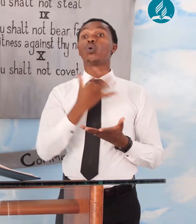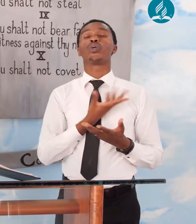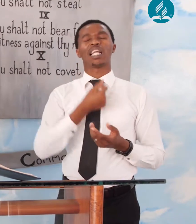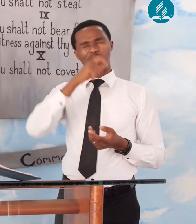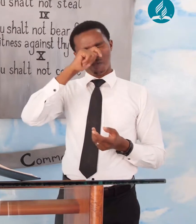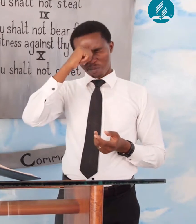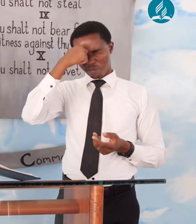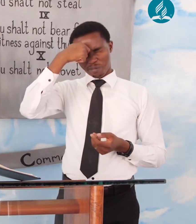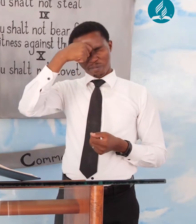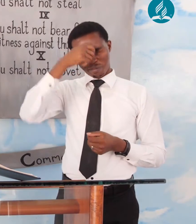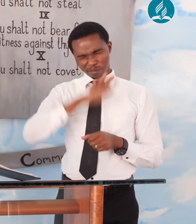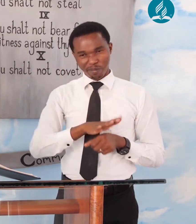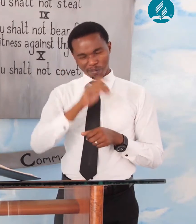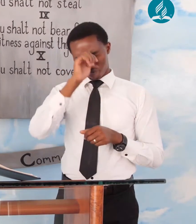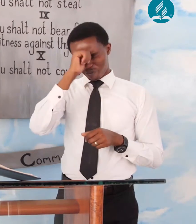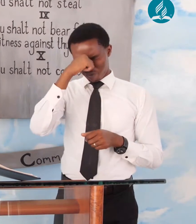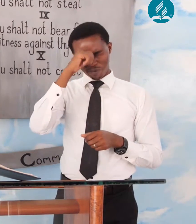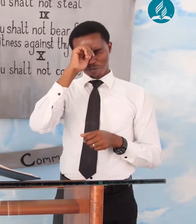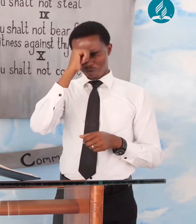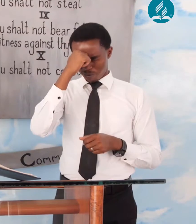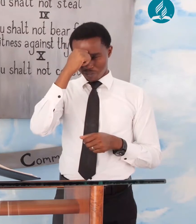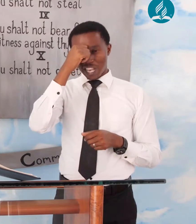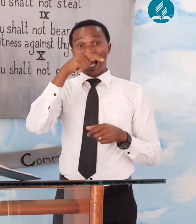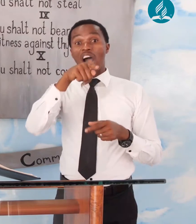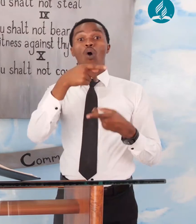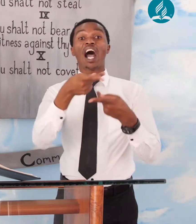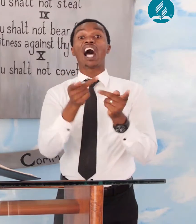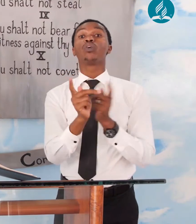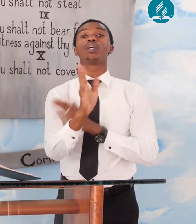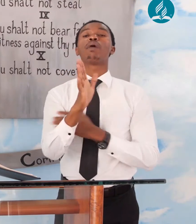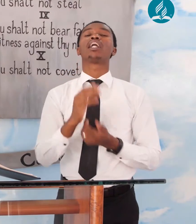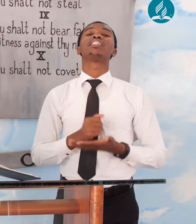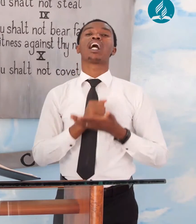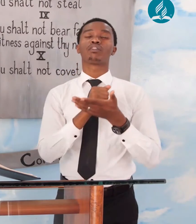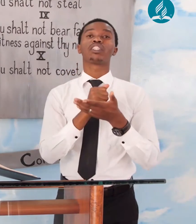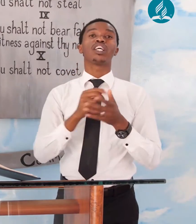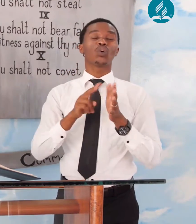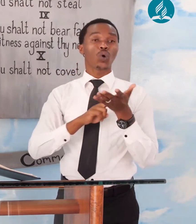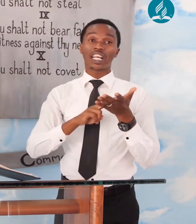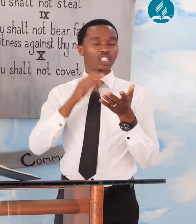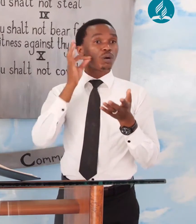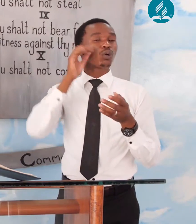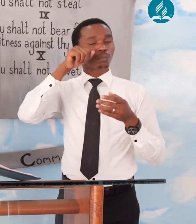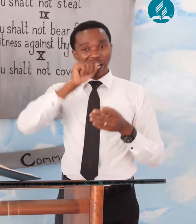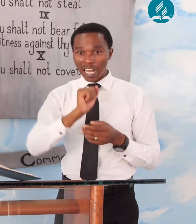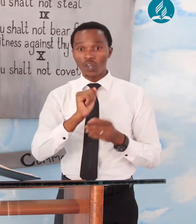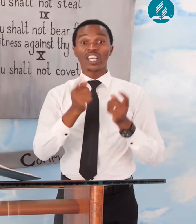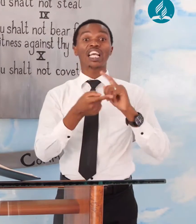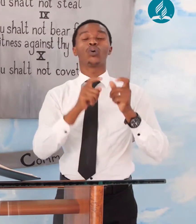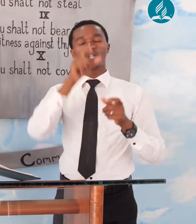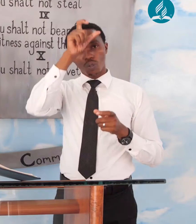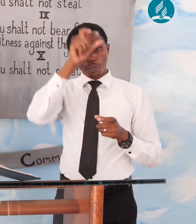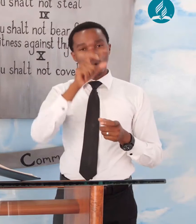umunyaburakari akaba ariho ufite intege nke zikomeye aho ngaho Imana niho izakoresha ubuntu bwayo hanyuma ikugire